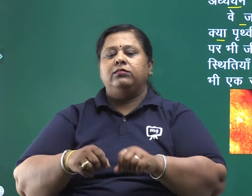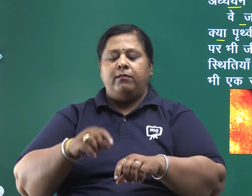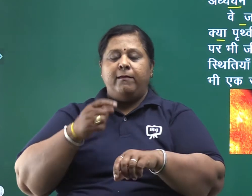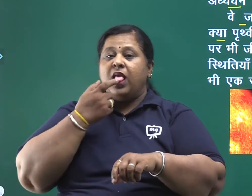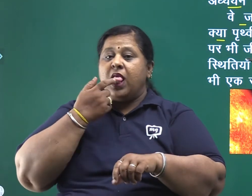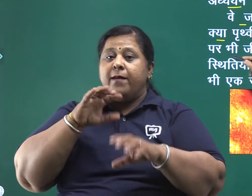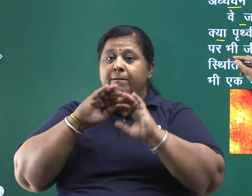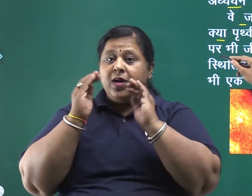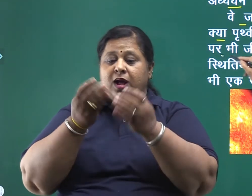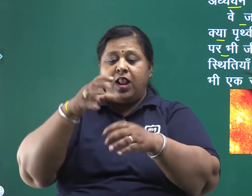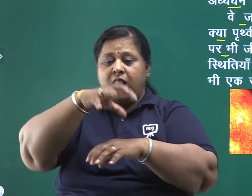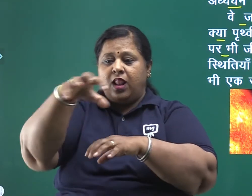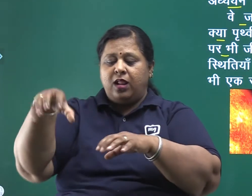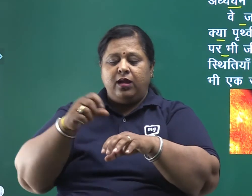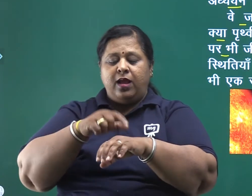मंगल ग्रह पर भी